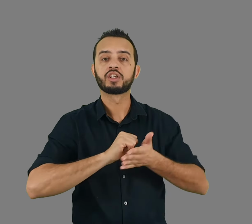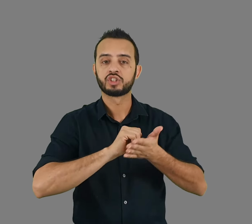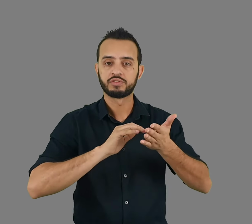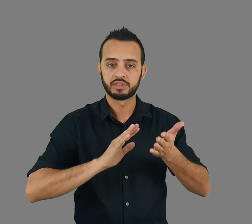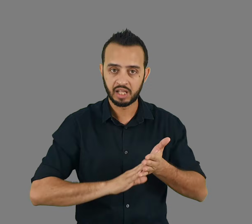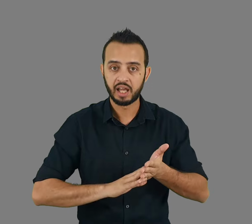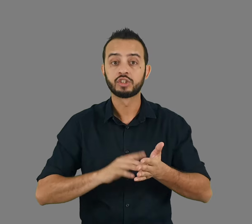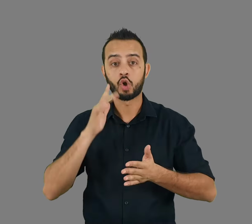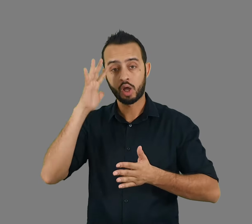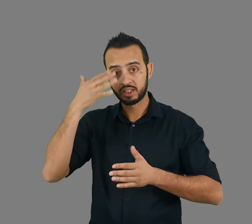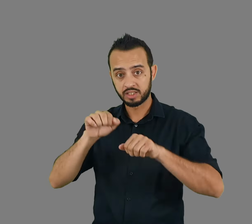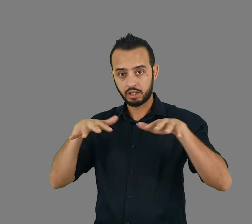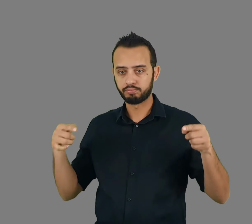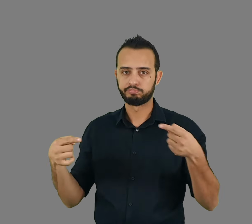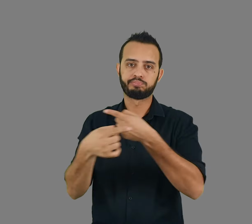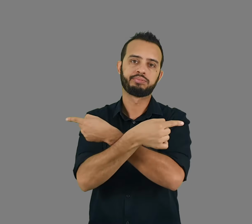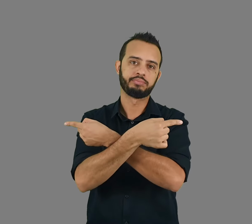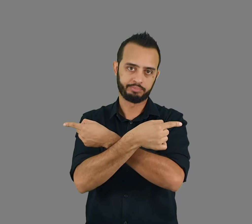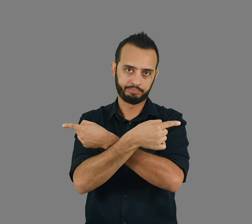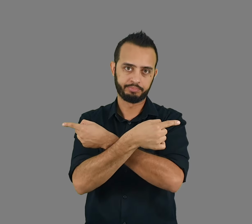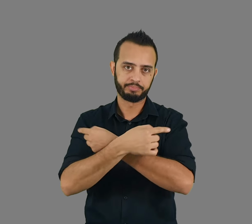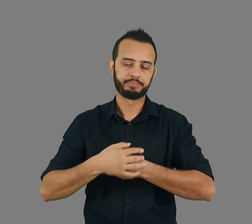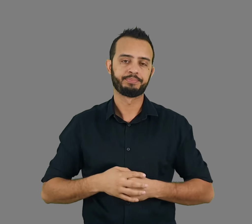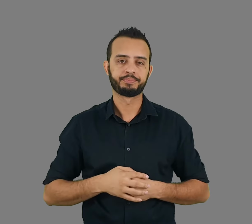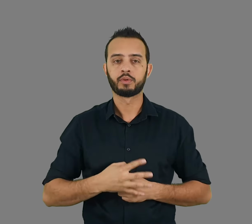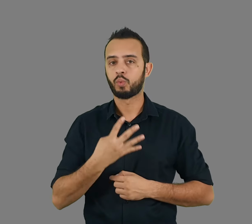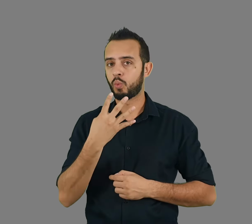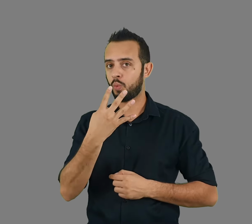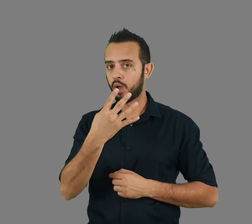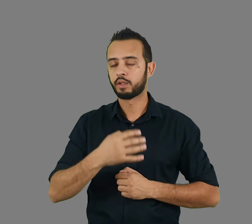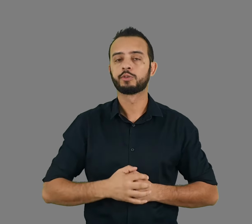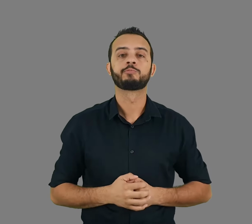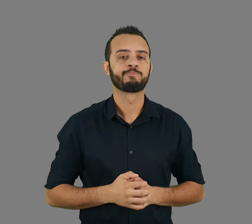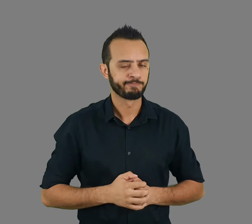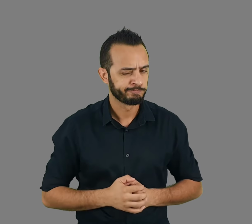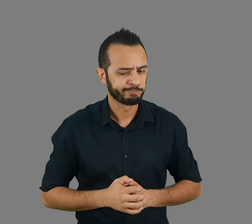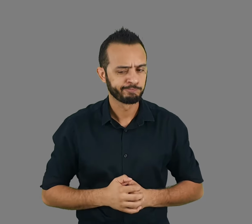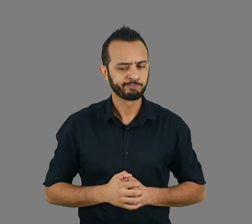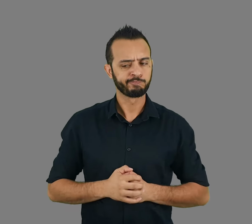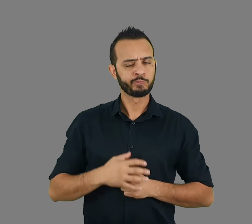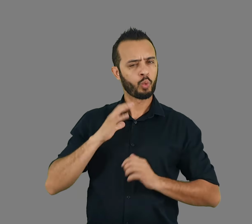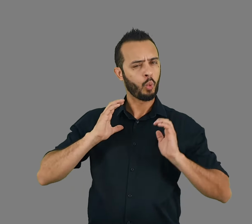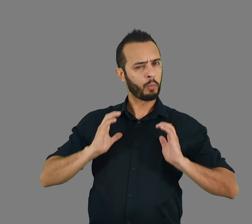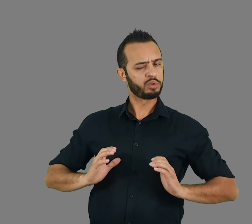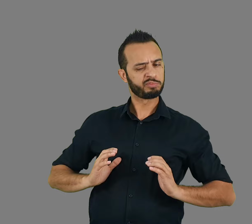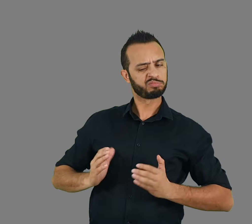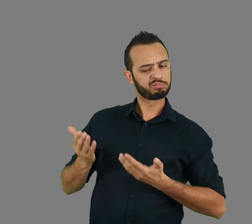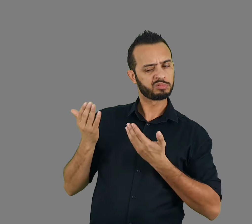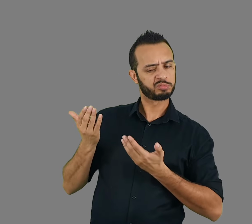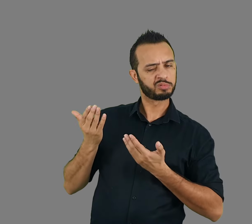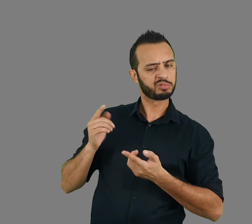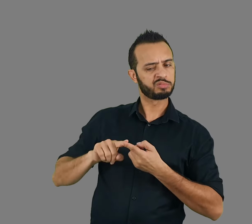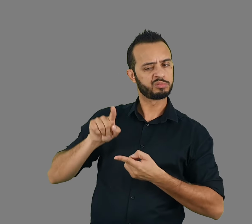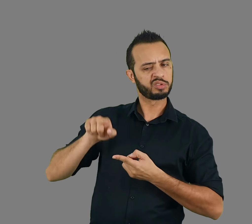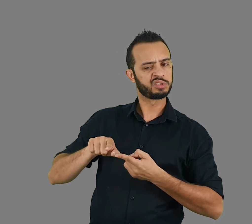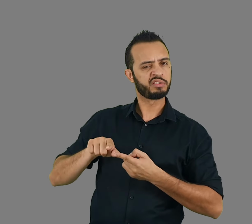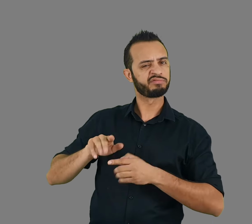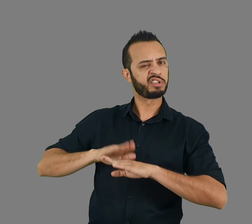decisões das Assembleias Gerais. 4. Conduta duvidosa mediante a prática de atos ilícitos ou